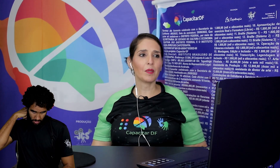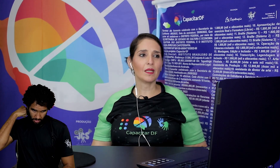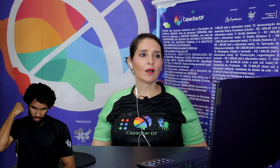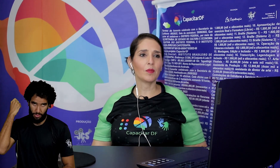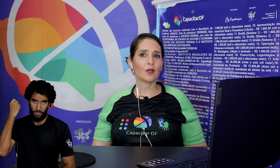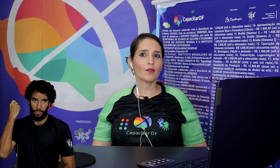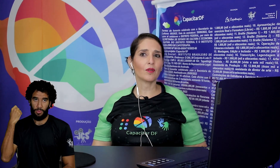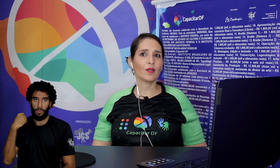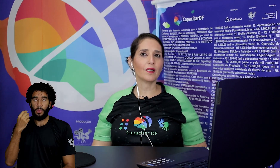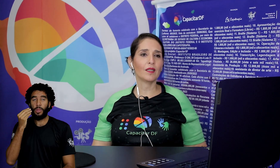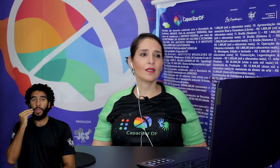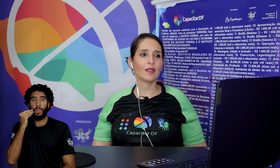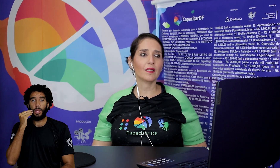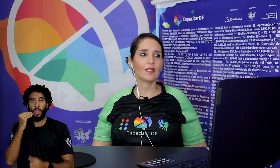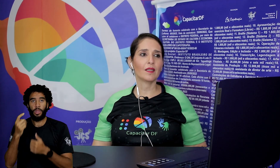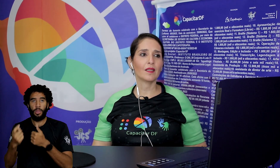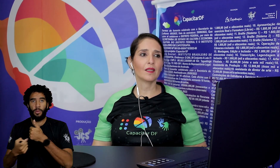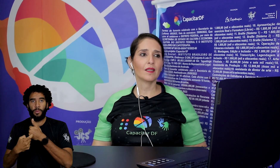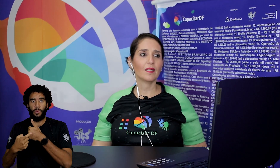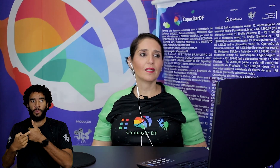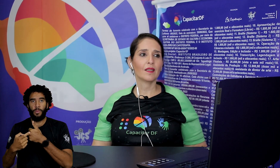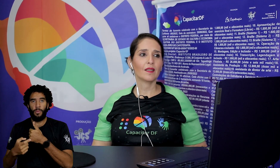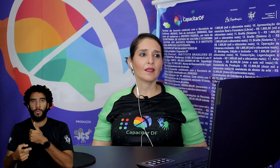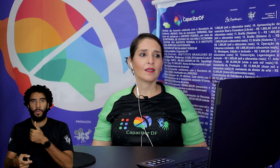Tenta habilitar o microfone.